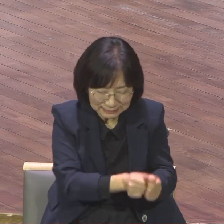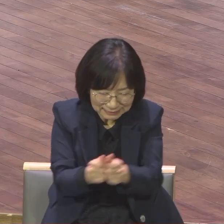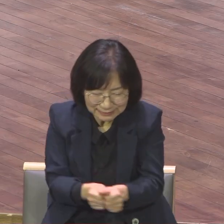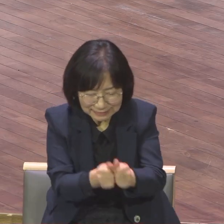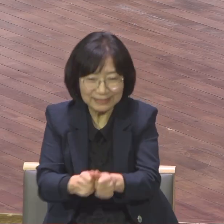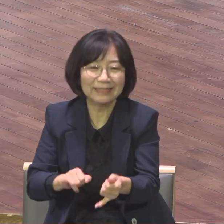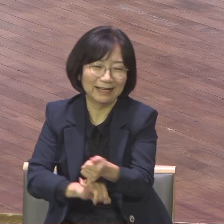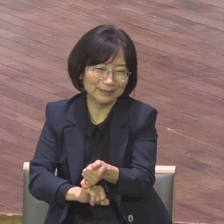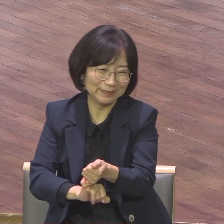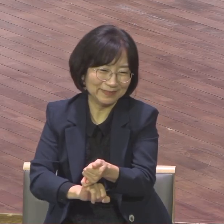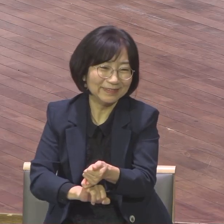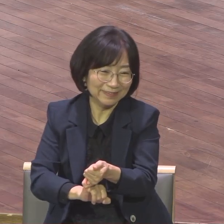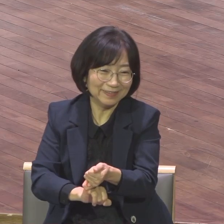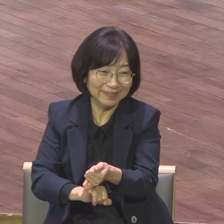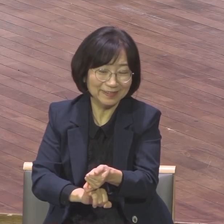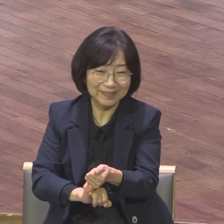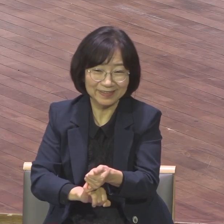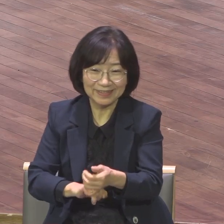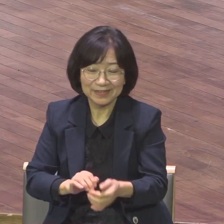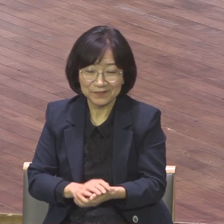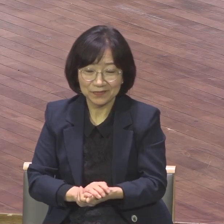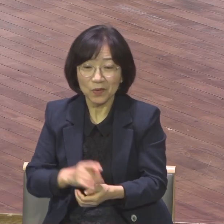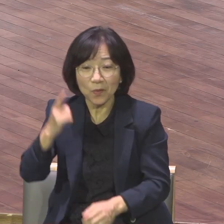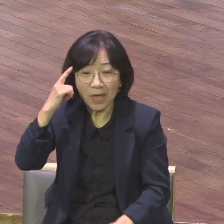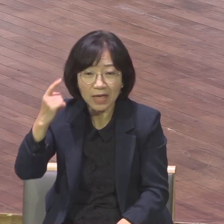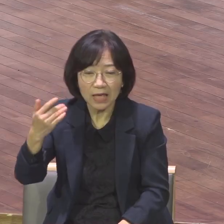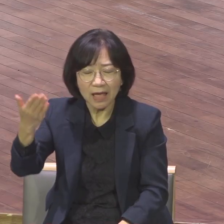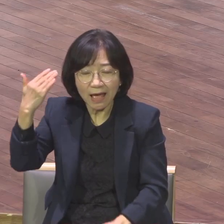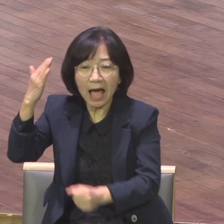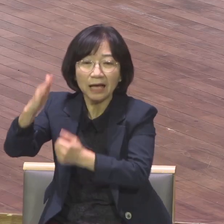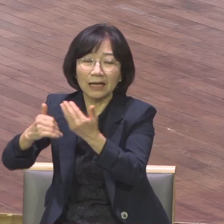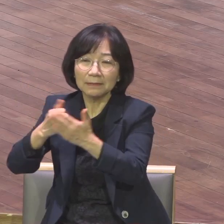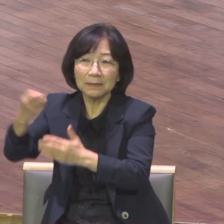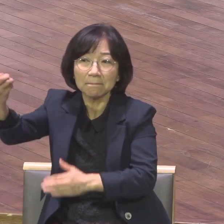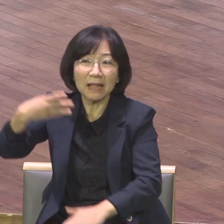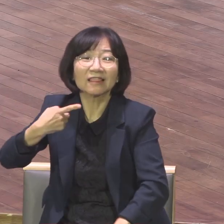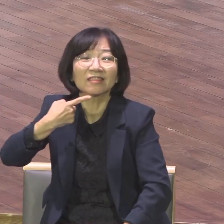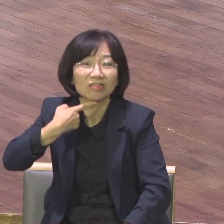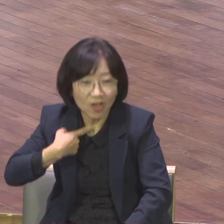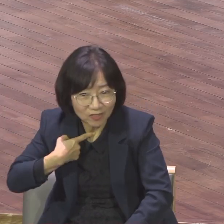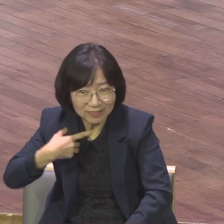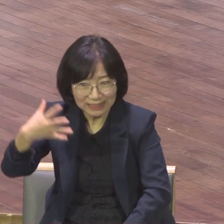이 약속, 하나님이 하신 말씀을 내미는 겁니다.